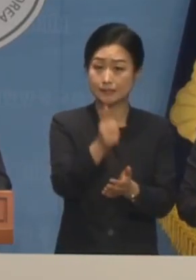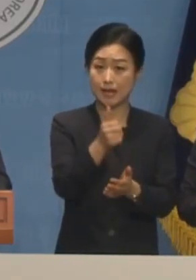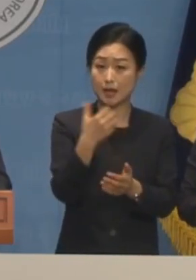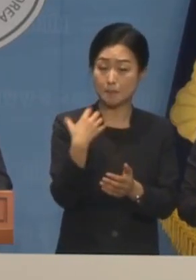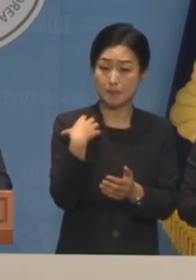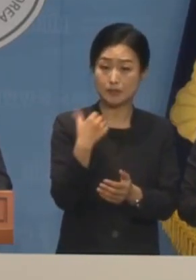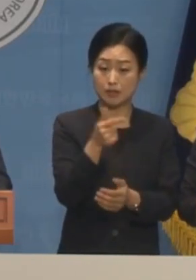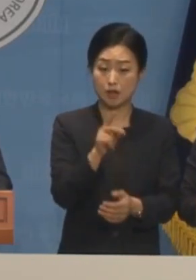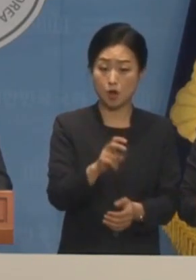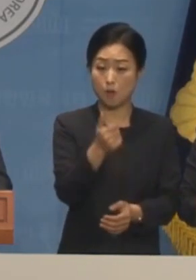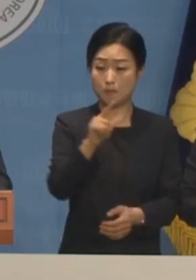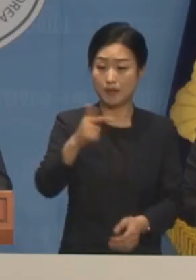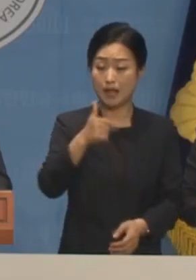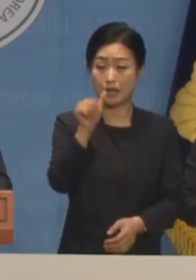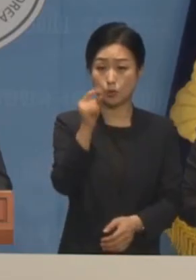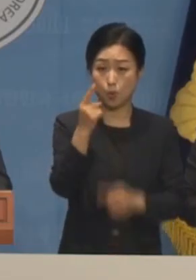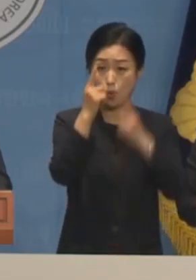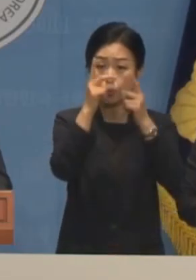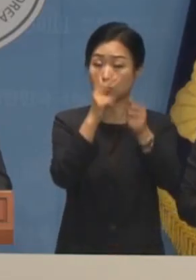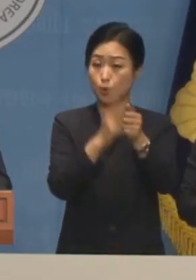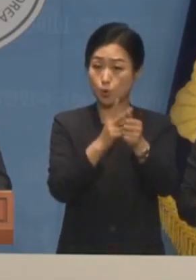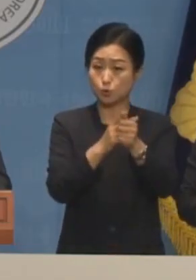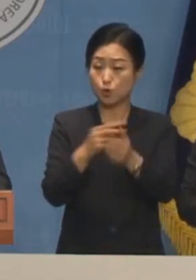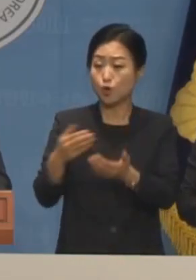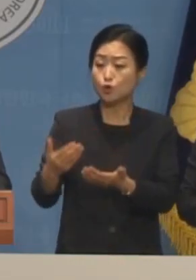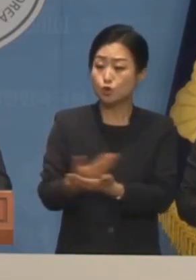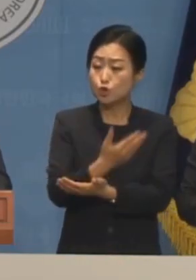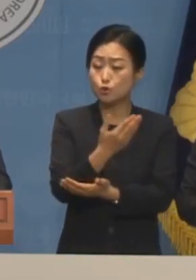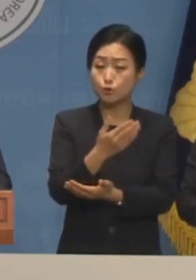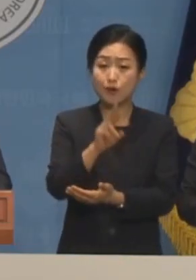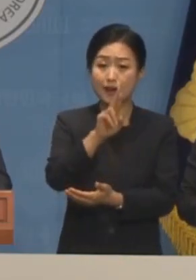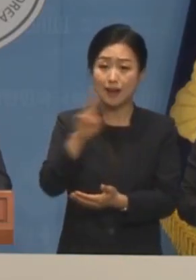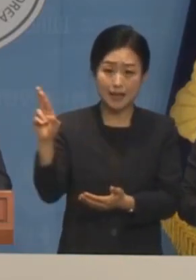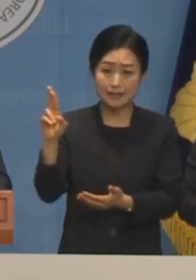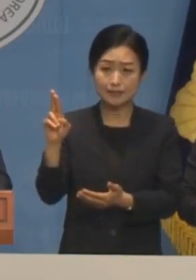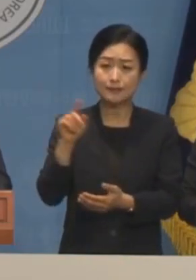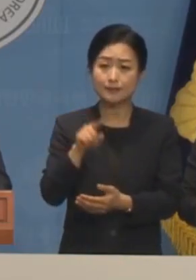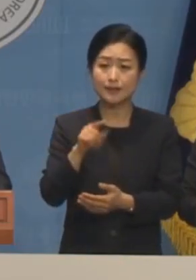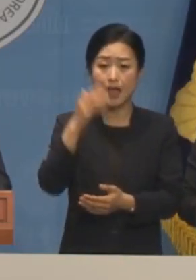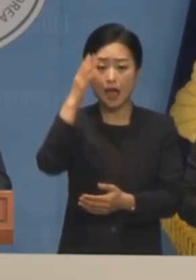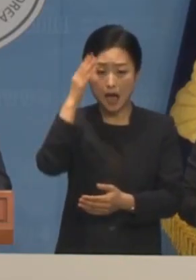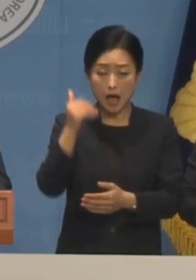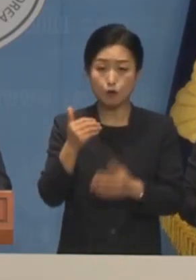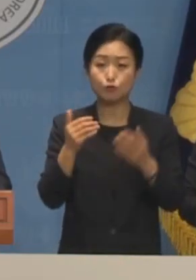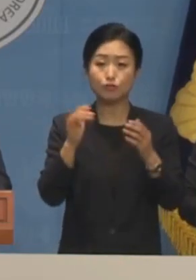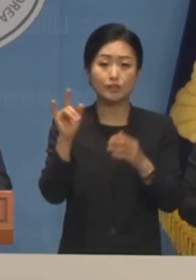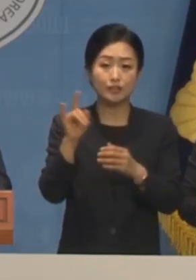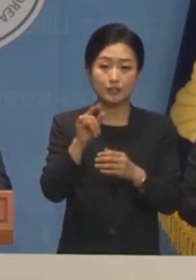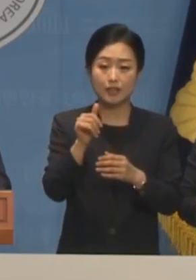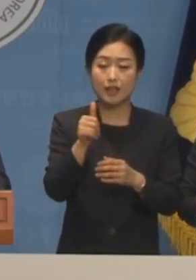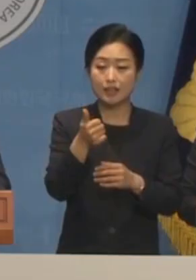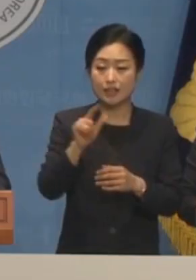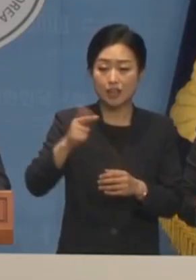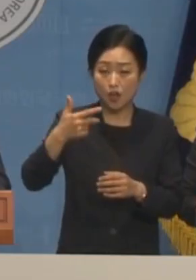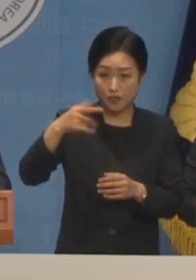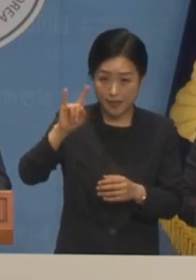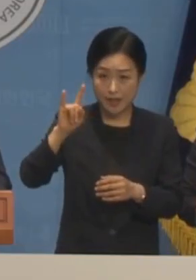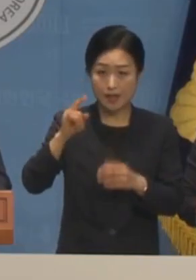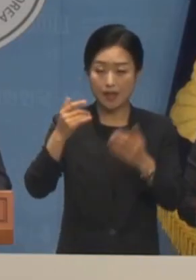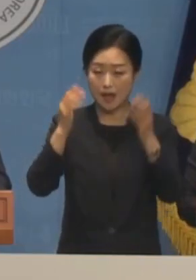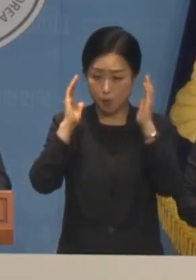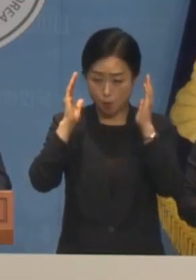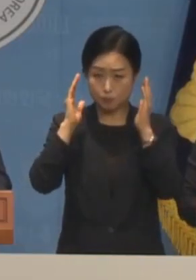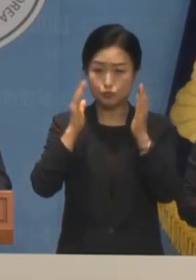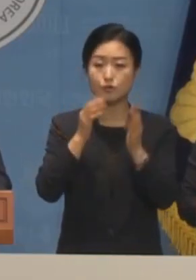허만호 경북대 명예 교수는 뉴라이트 계열 한국 현대사회학 발이며